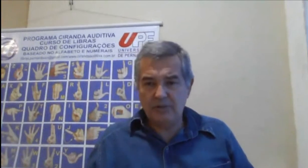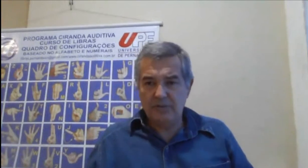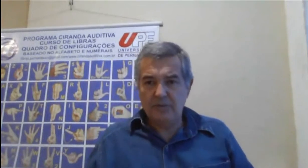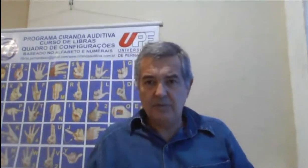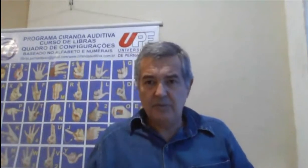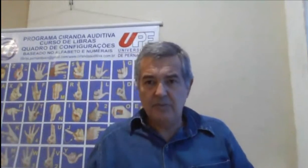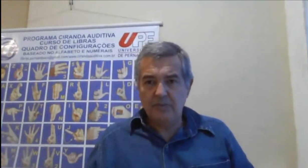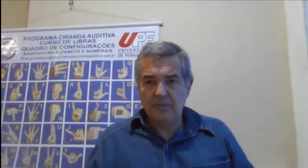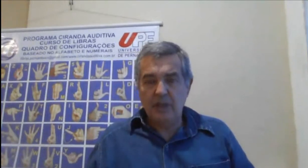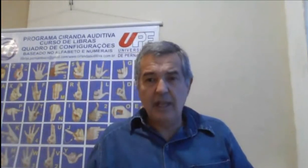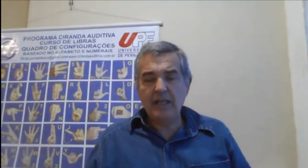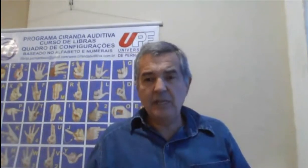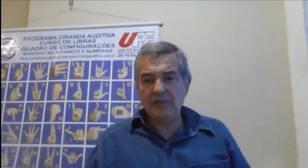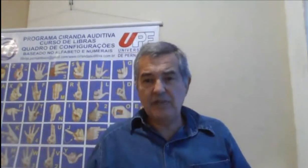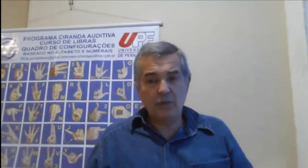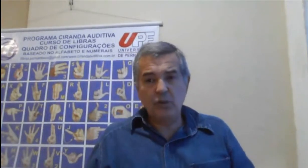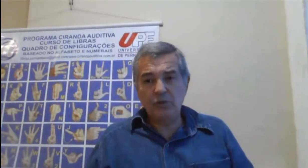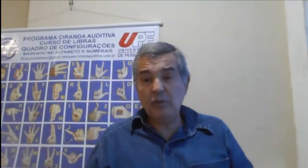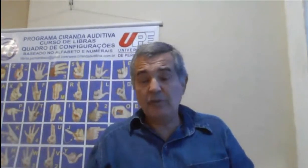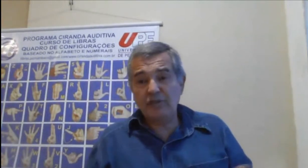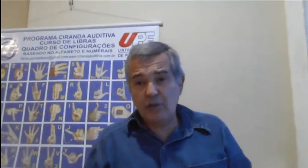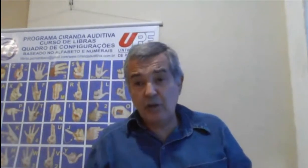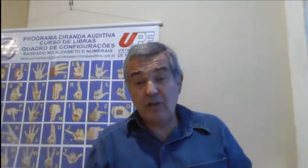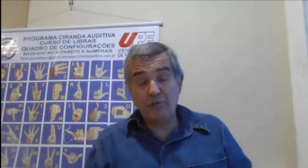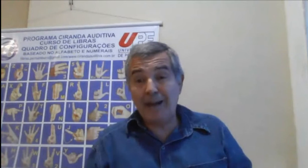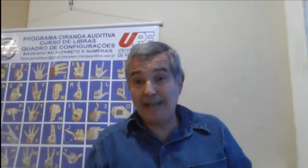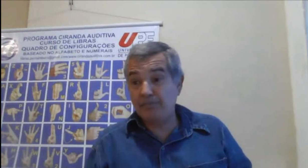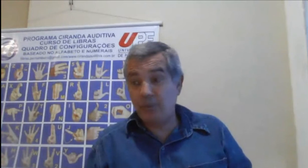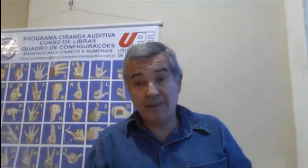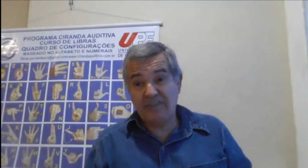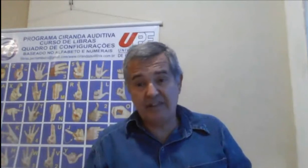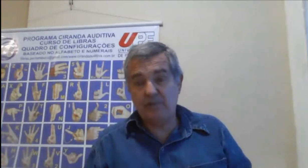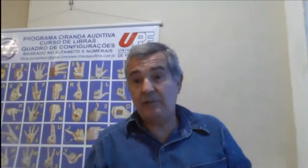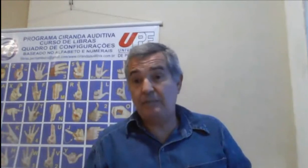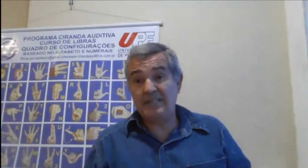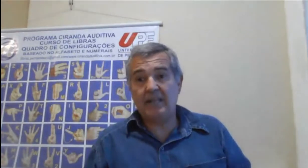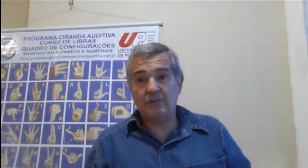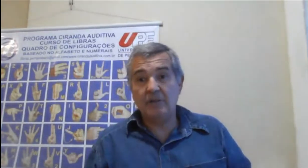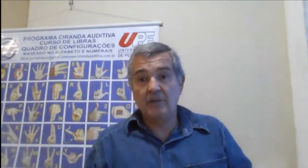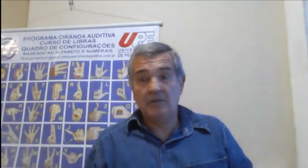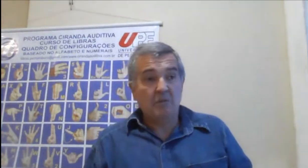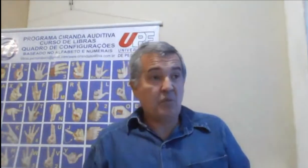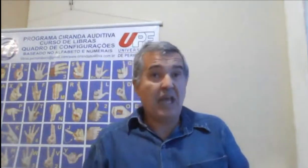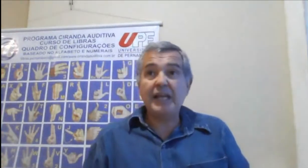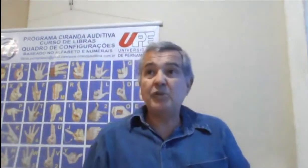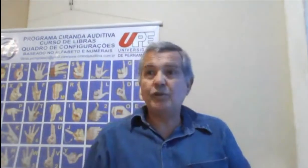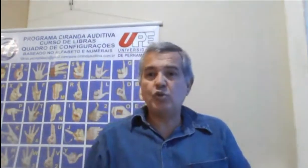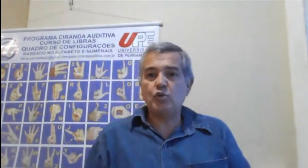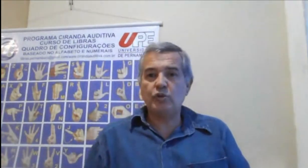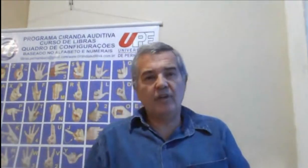dono. Quem é a Libras? Quem é o dono? Tem uma professora que eu tive um bate-boca de frente com ela pesado. Porque a língua do surdo, eu